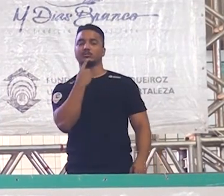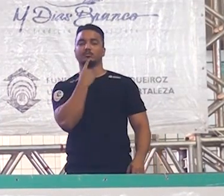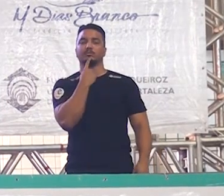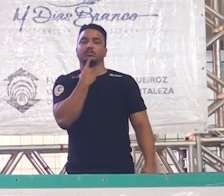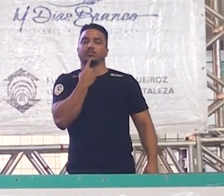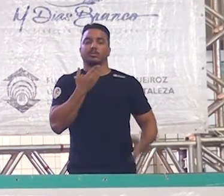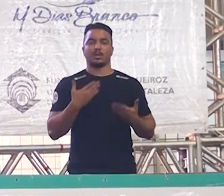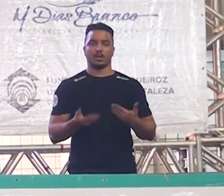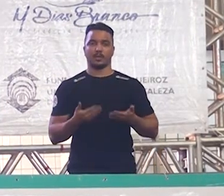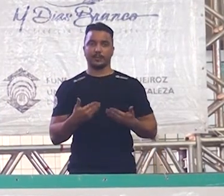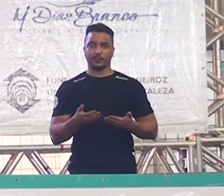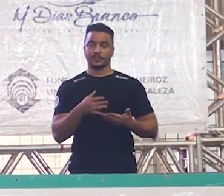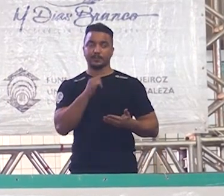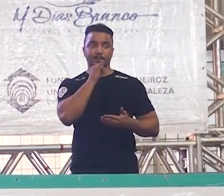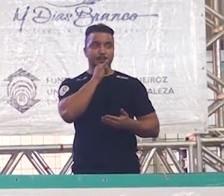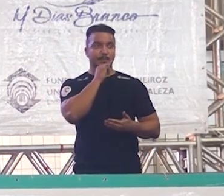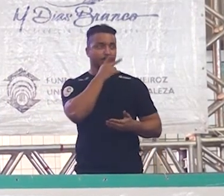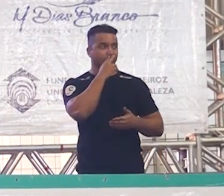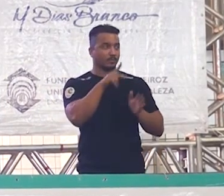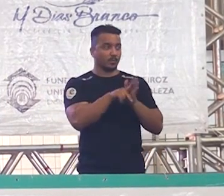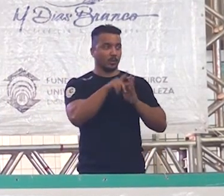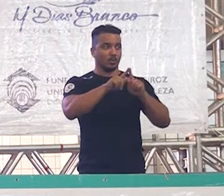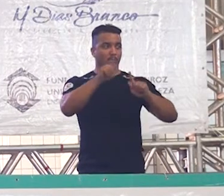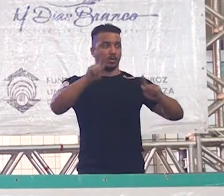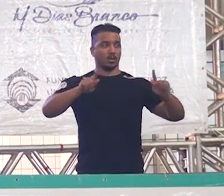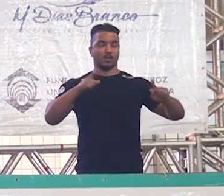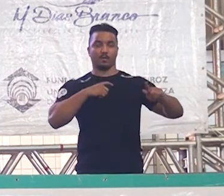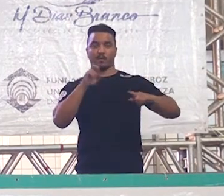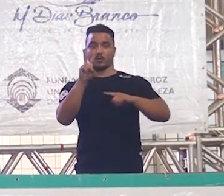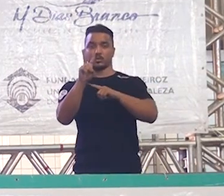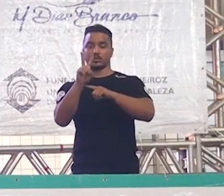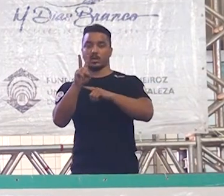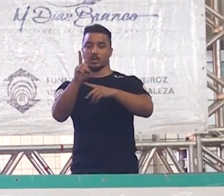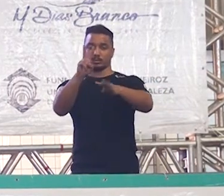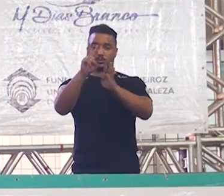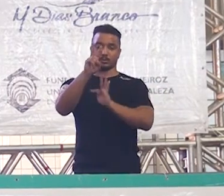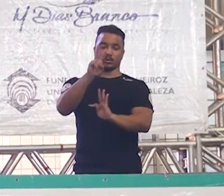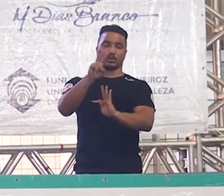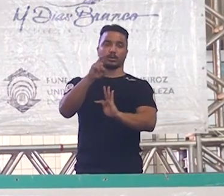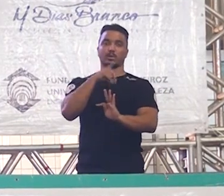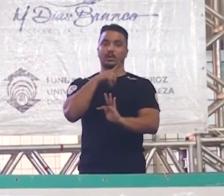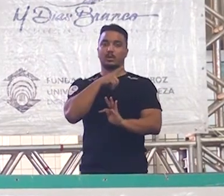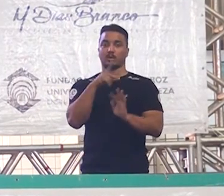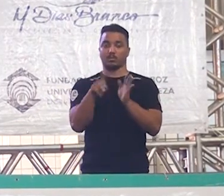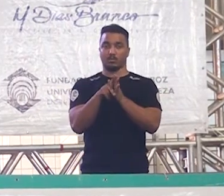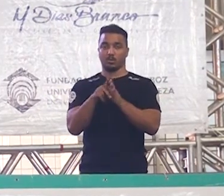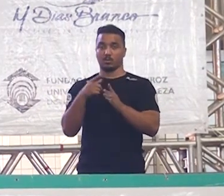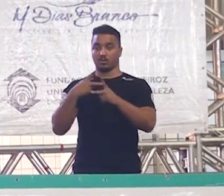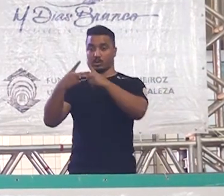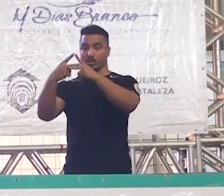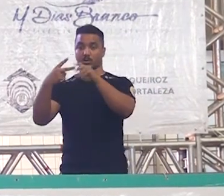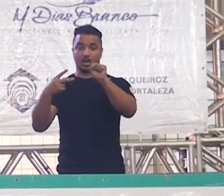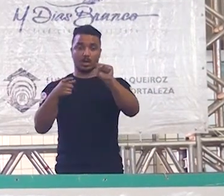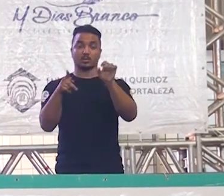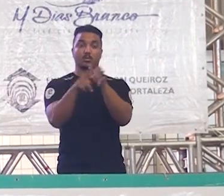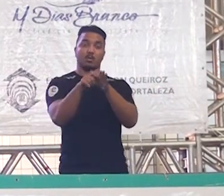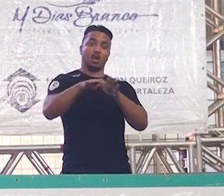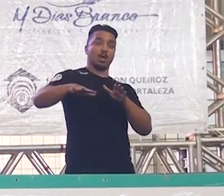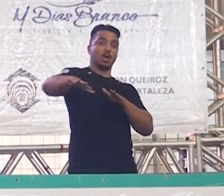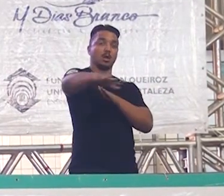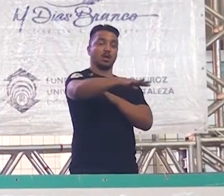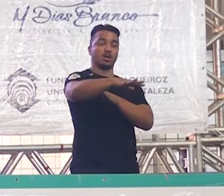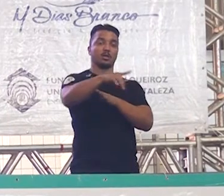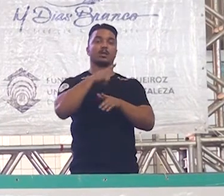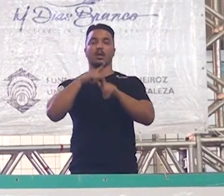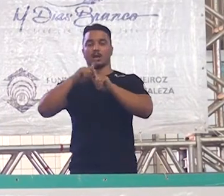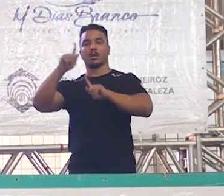Então, a propriedade do gráfico, velocidade em função do tempo, além da área te dá o ΔS, esse